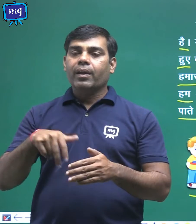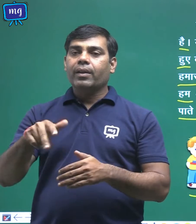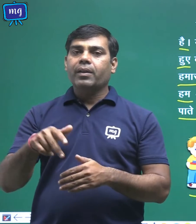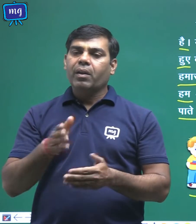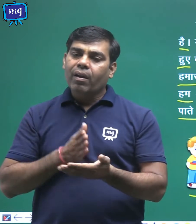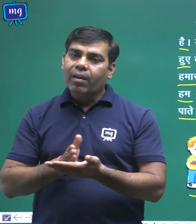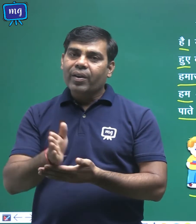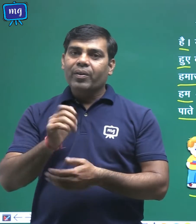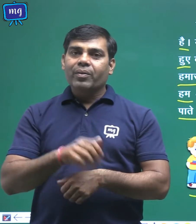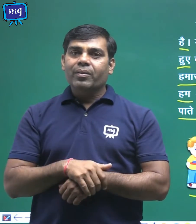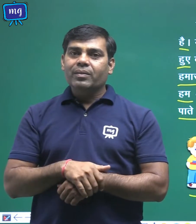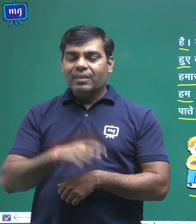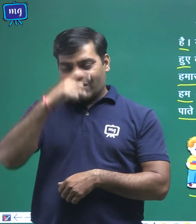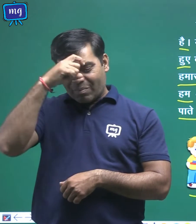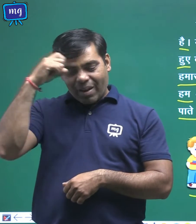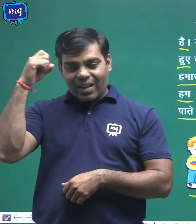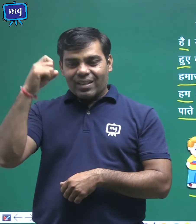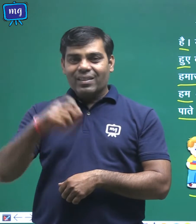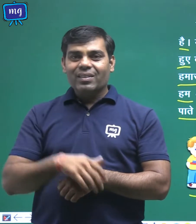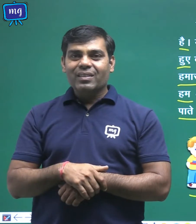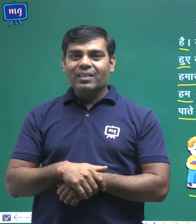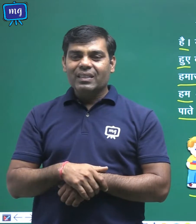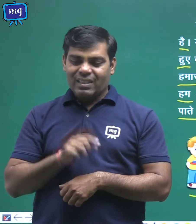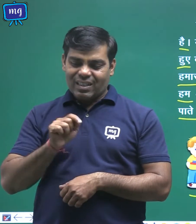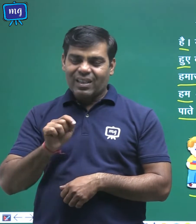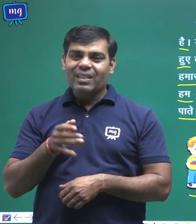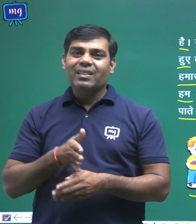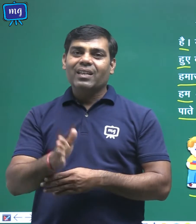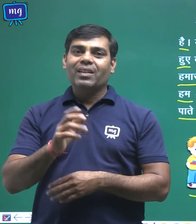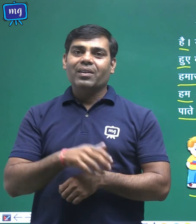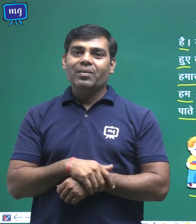लगातार मेहनत करनी चाहिए।